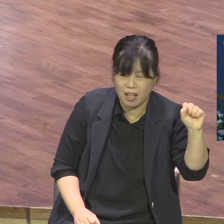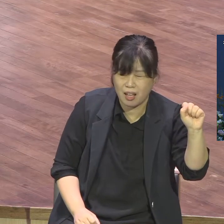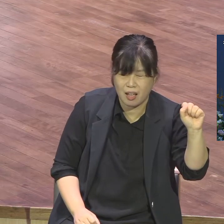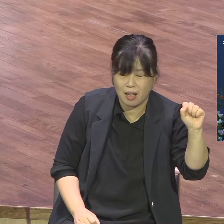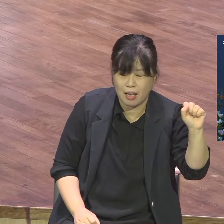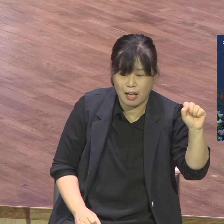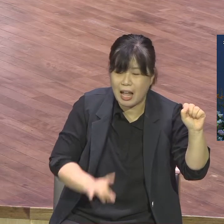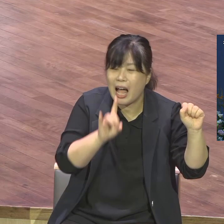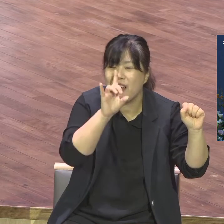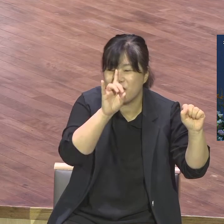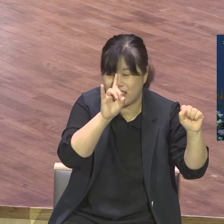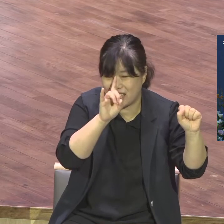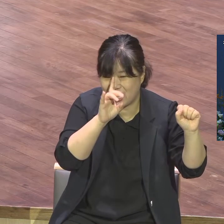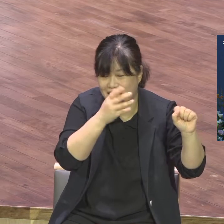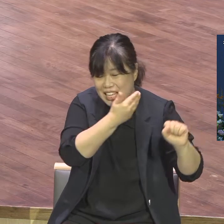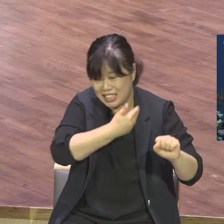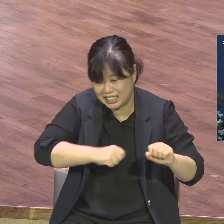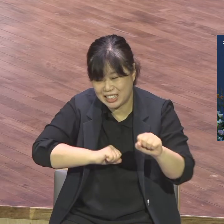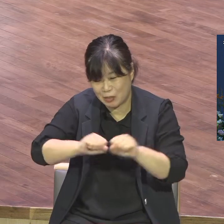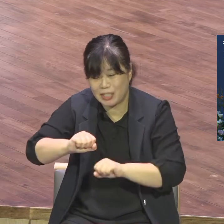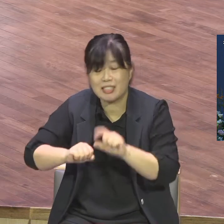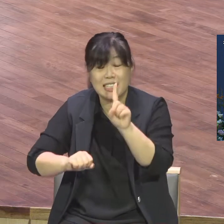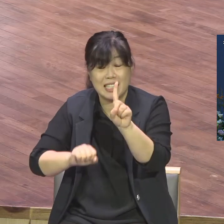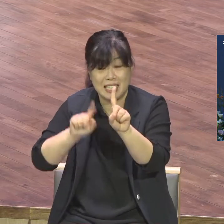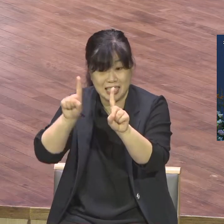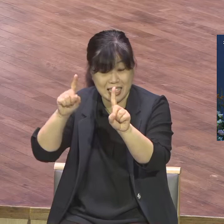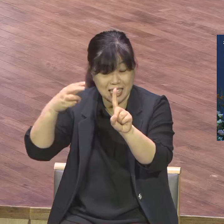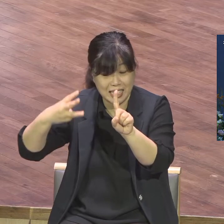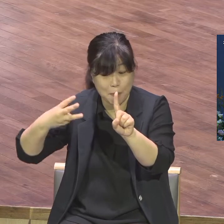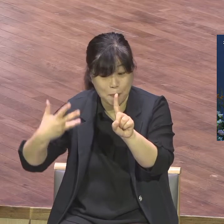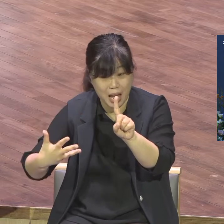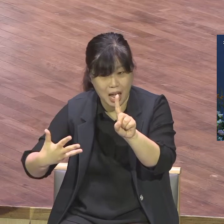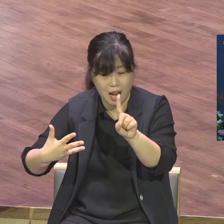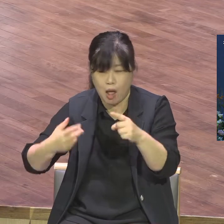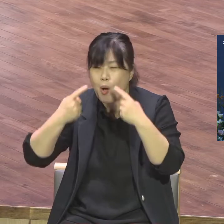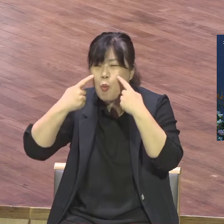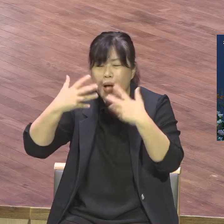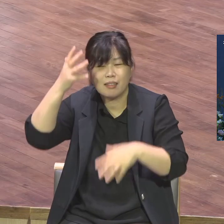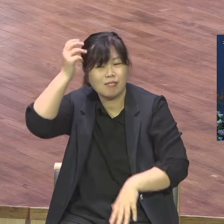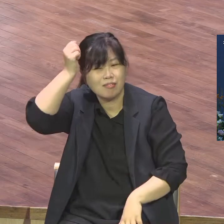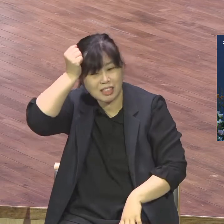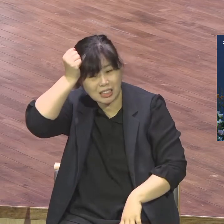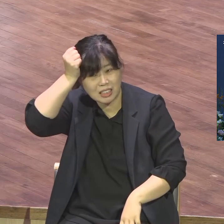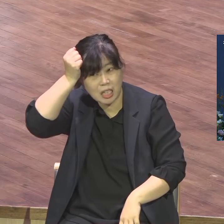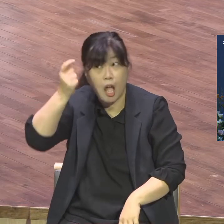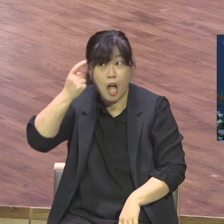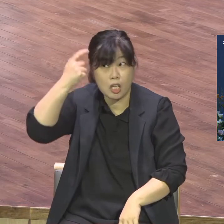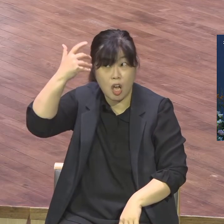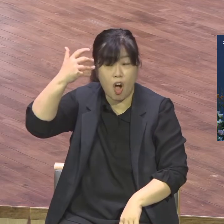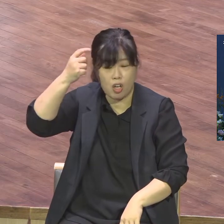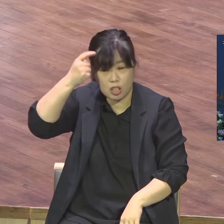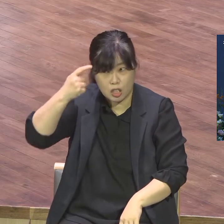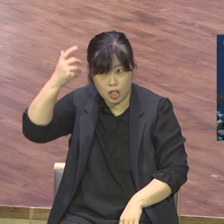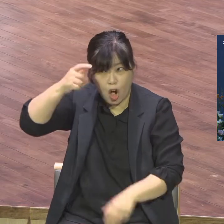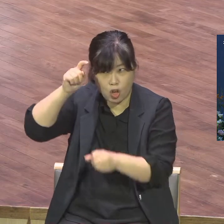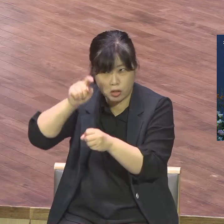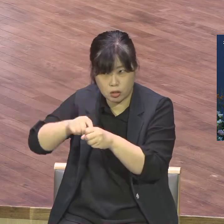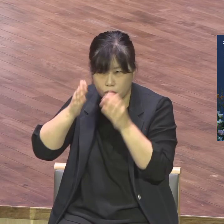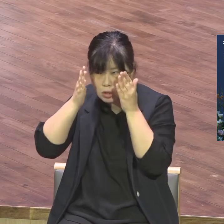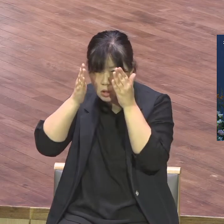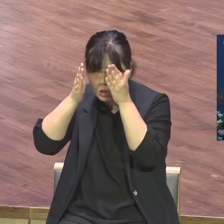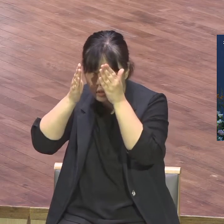됐대. 하나님 나라 확장이라는 영적 본질에 집중했다라는 것입니다. 영계 모든